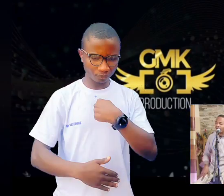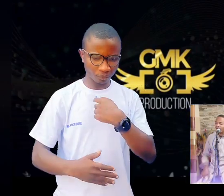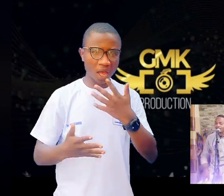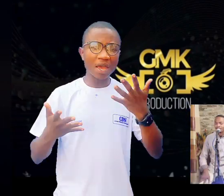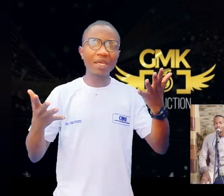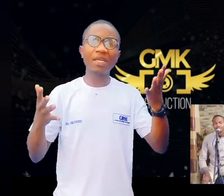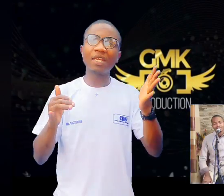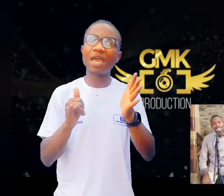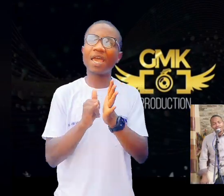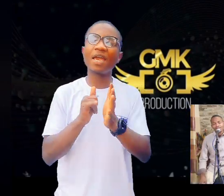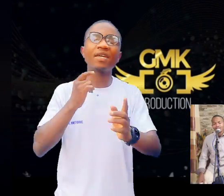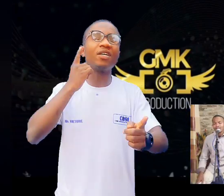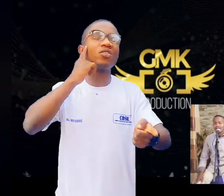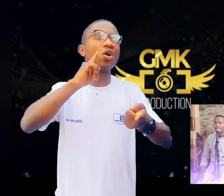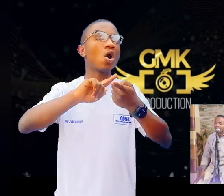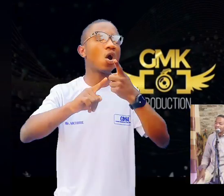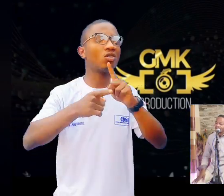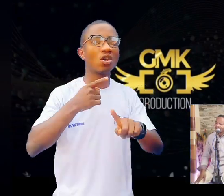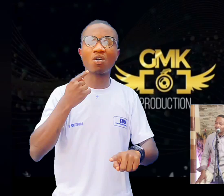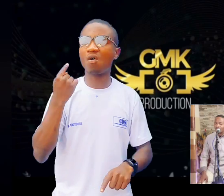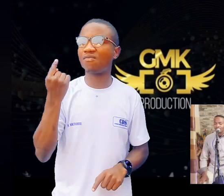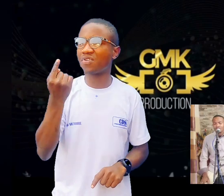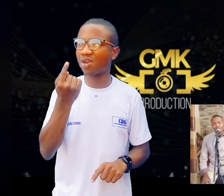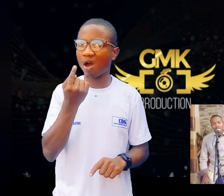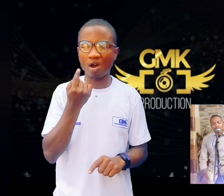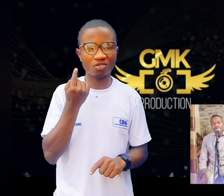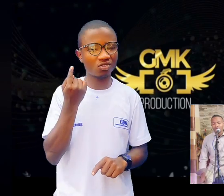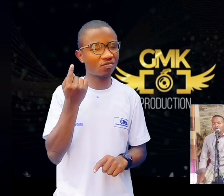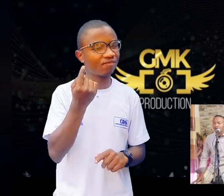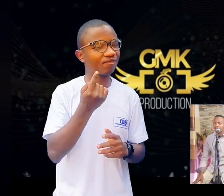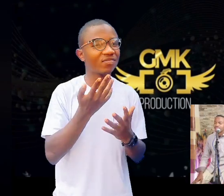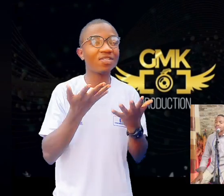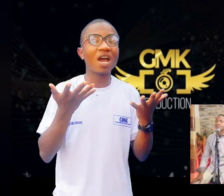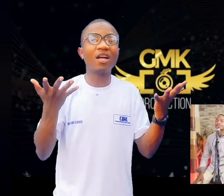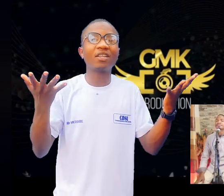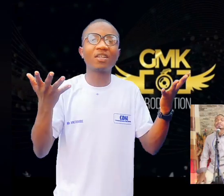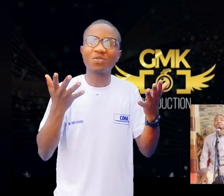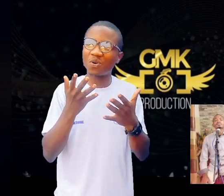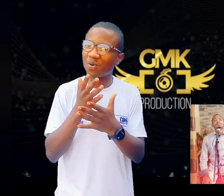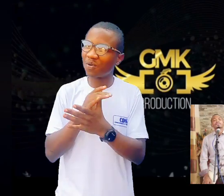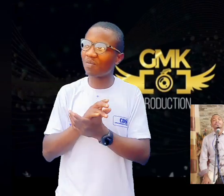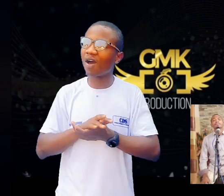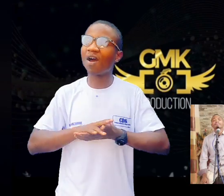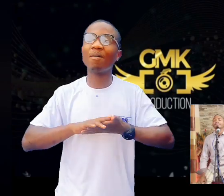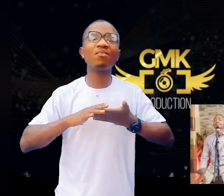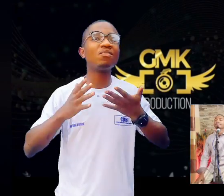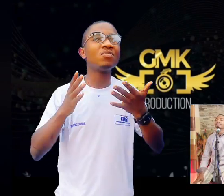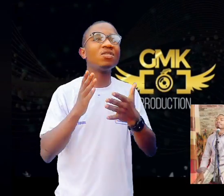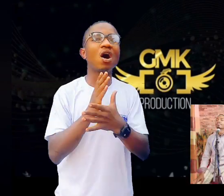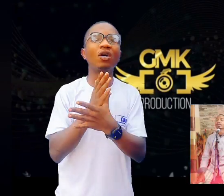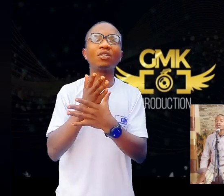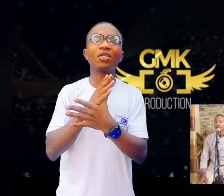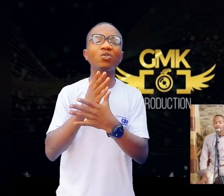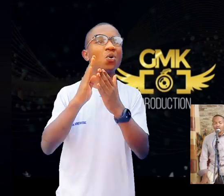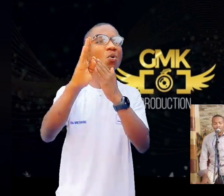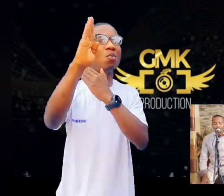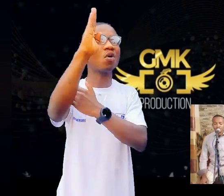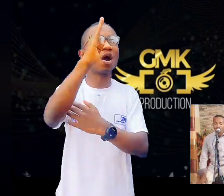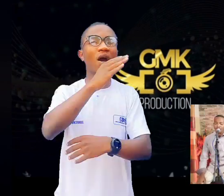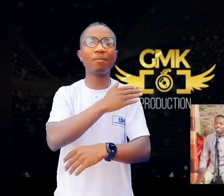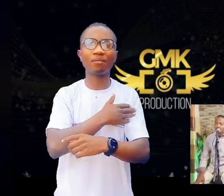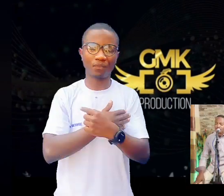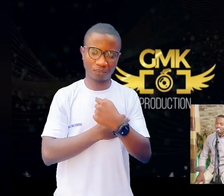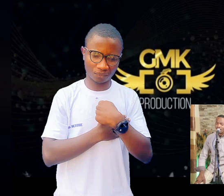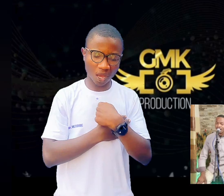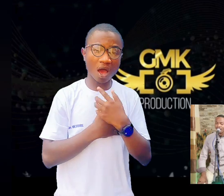moi, oh, il est question de confiance. Oh, entre Dieu et moi, entre